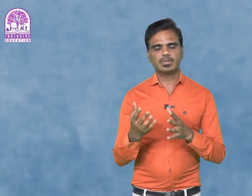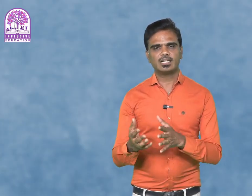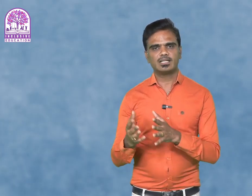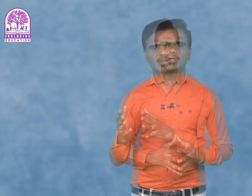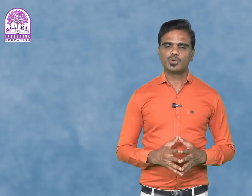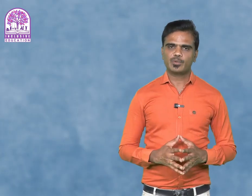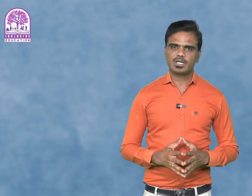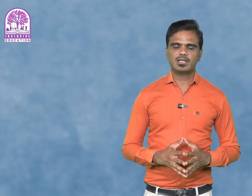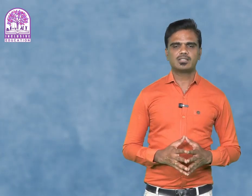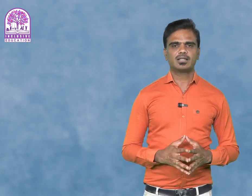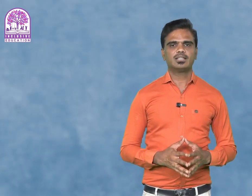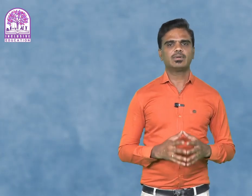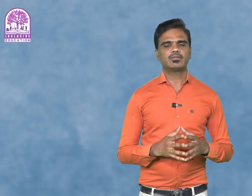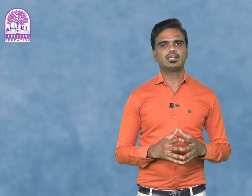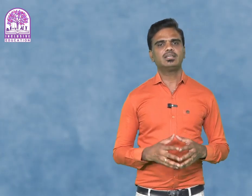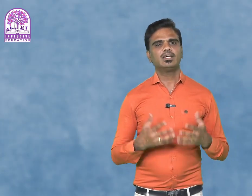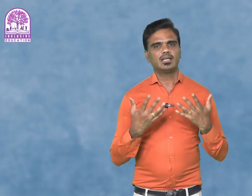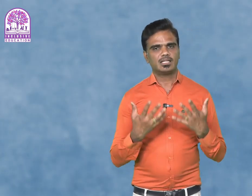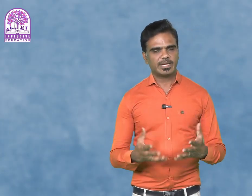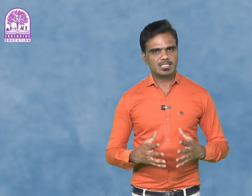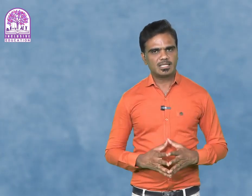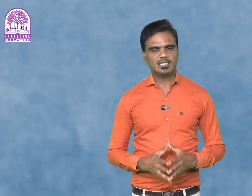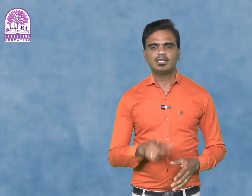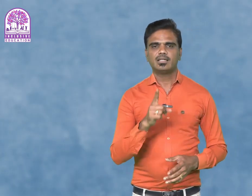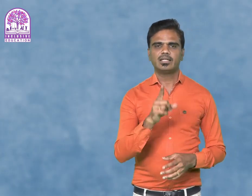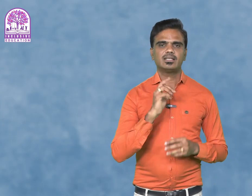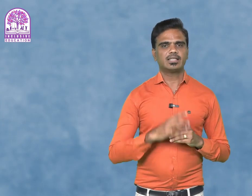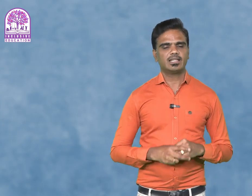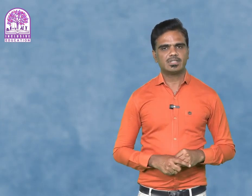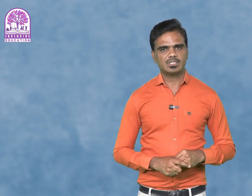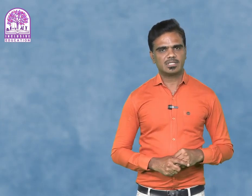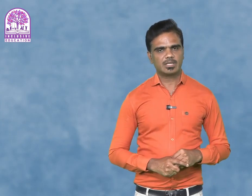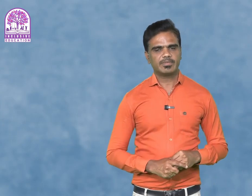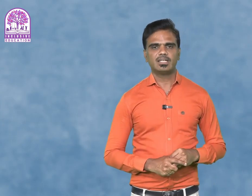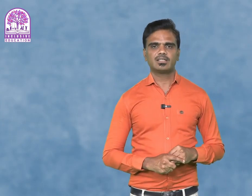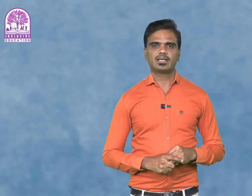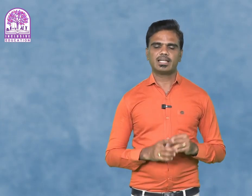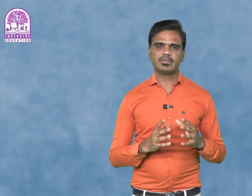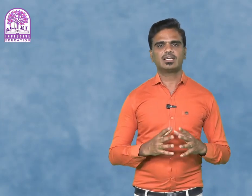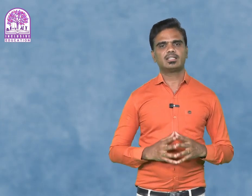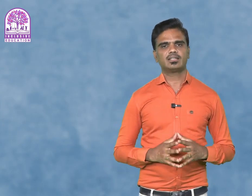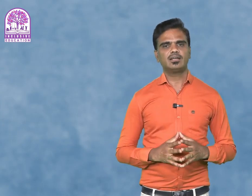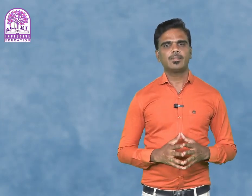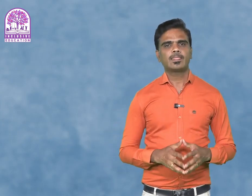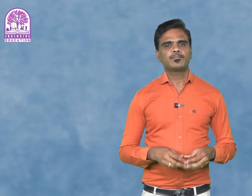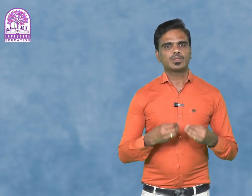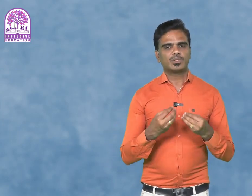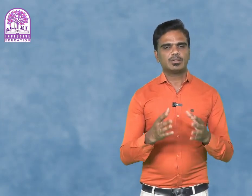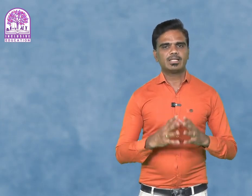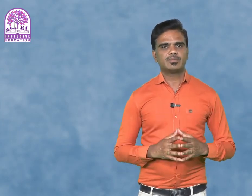நண்பர்கள்ட்ட, கூட ஒர்க் பண்ணுற ஆசிரியர்கள்ட்ட, மாணவர்கள்ட்ட இதை பயிற்சி எடுங்க. நீங்கள் சைன் லாங்குவேஜ் சீக்கிரமாகவே கரெக்டாகவே நீங்கள் கற்றுக்கலாம். தொடர்ந்து பயிற்சி